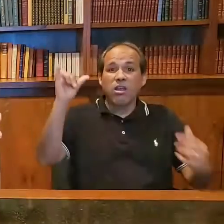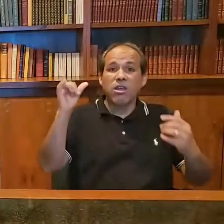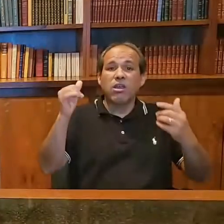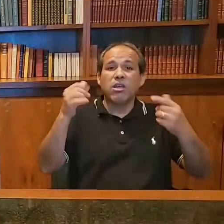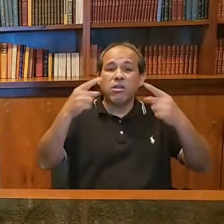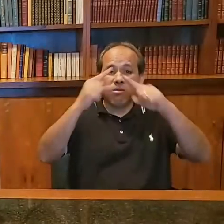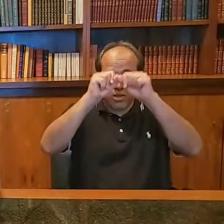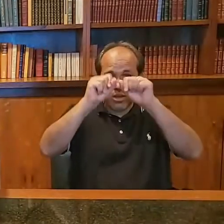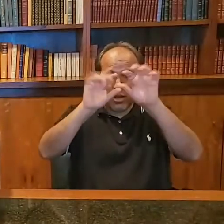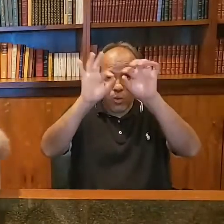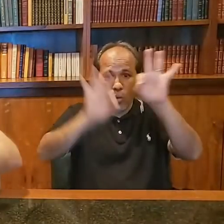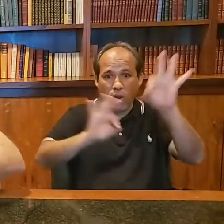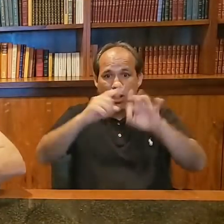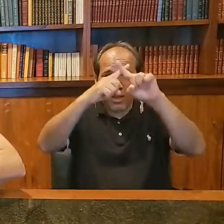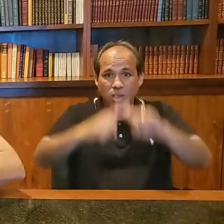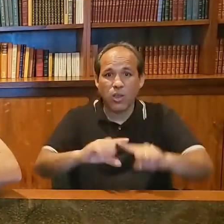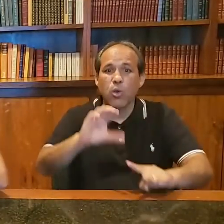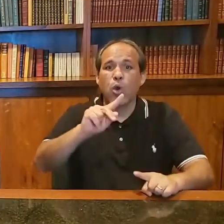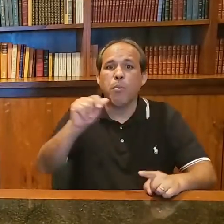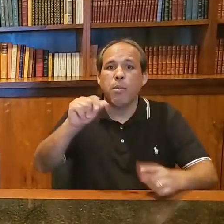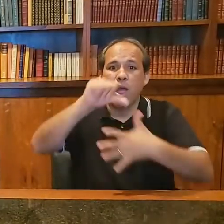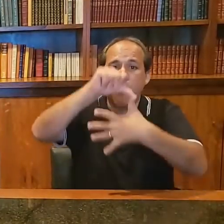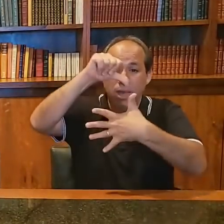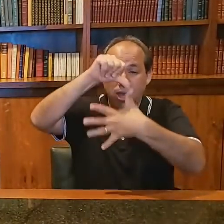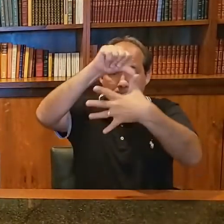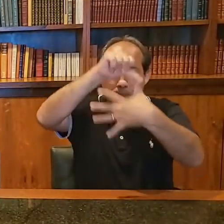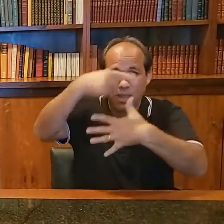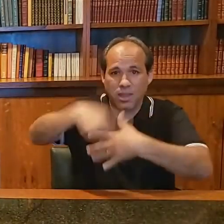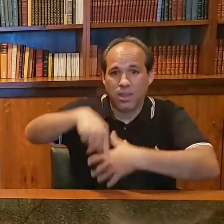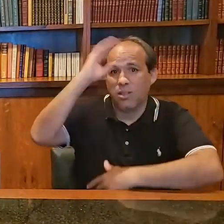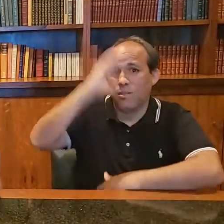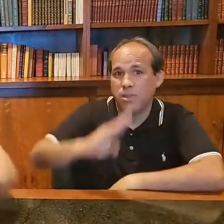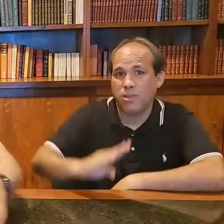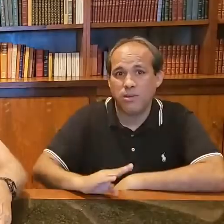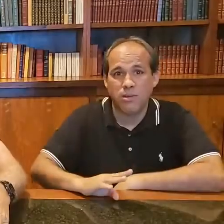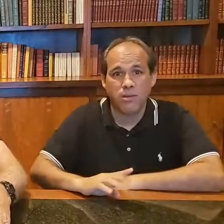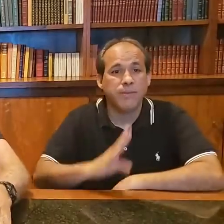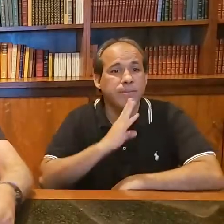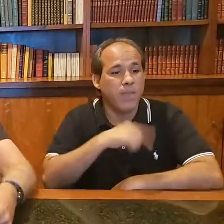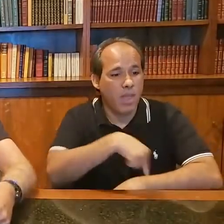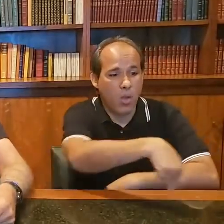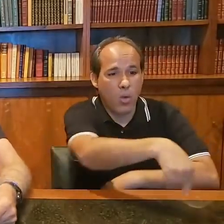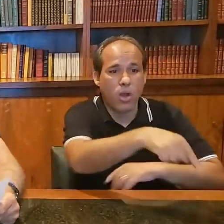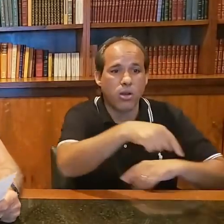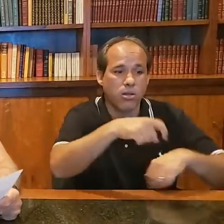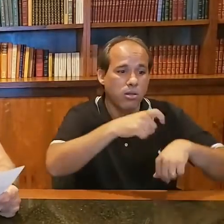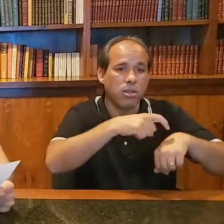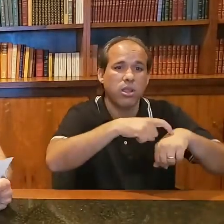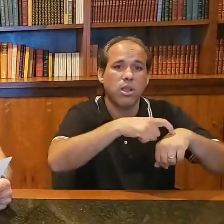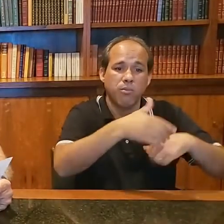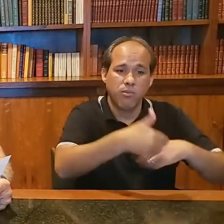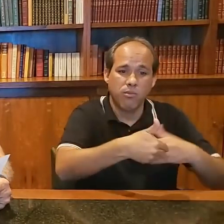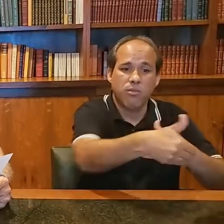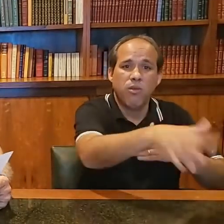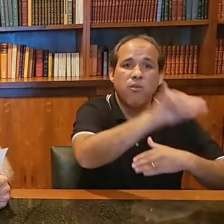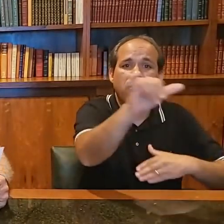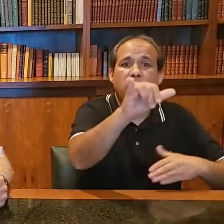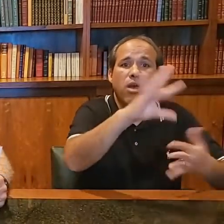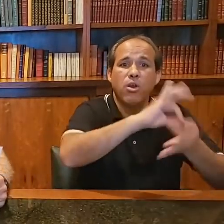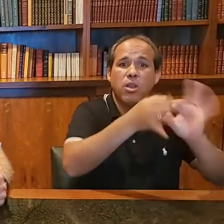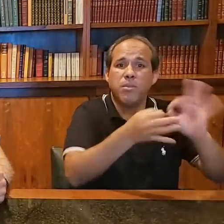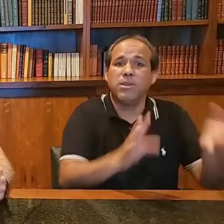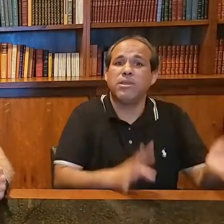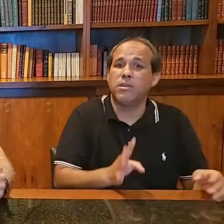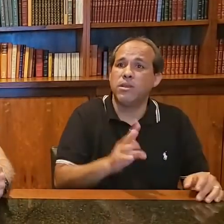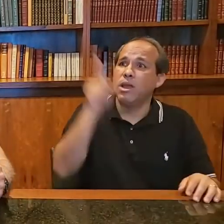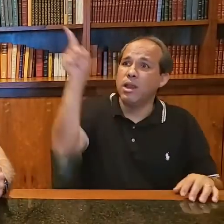semanas? Uhum, até, eu anotei aqui agora há pouco, né? Se a gente for ver, o Japão, como é que está a vacinação no Japão